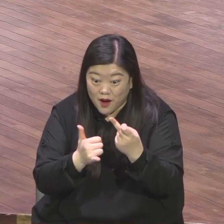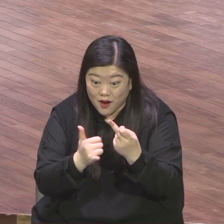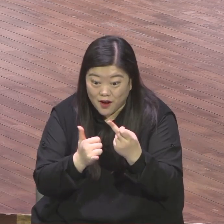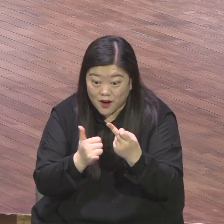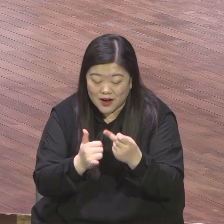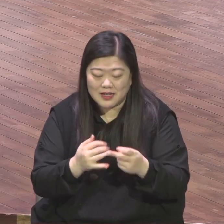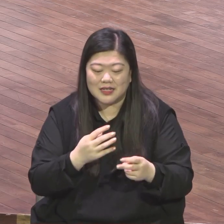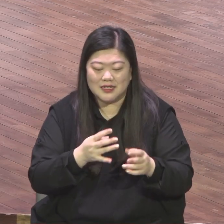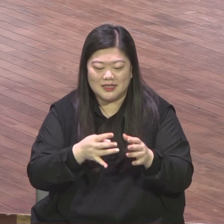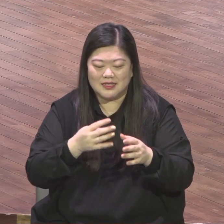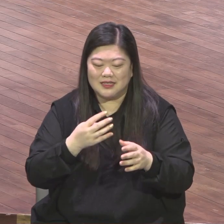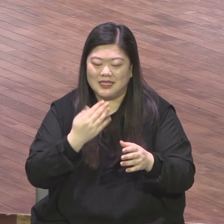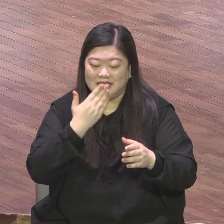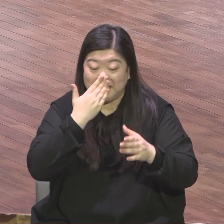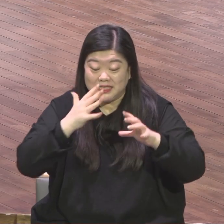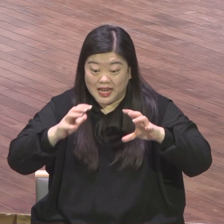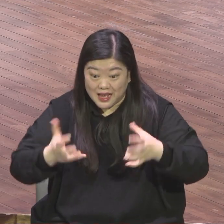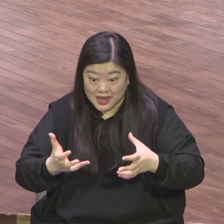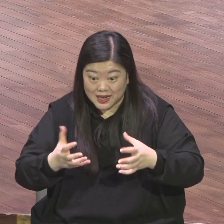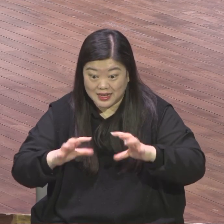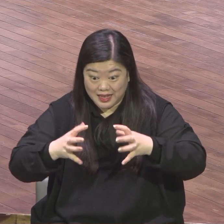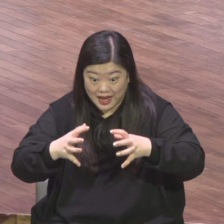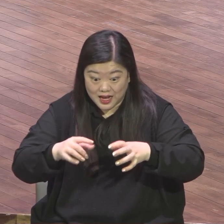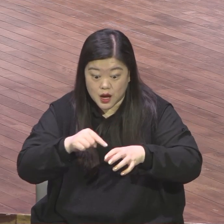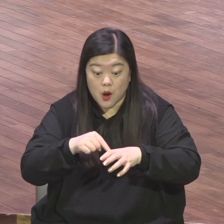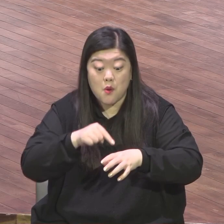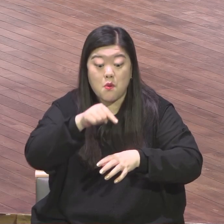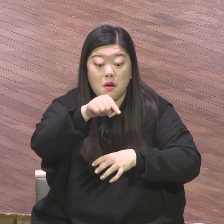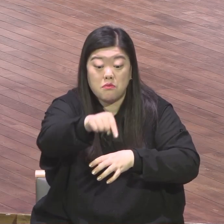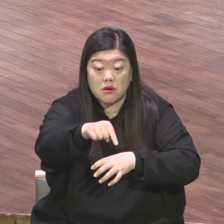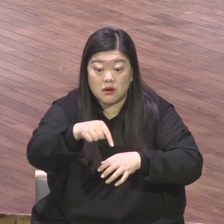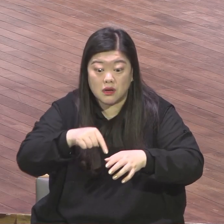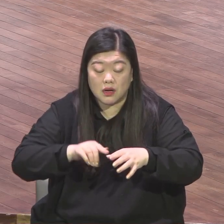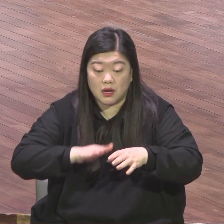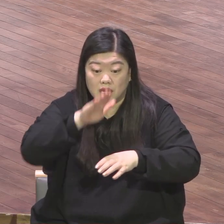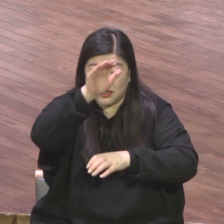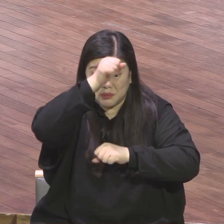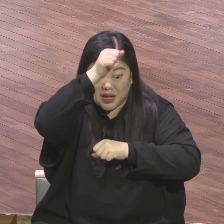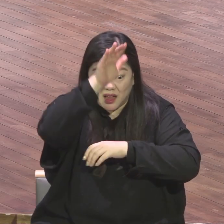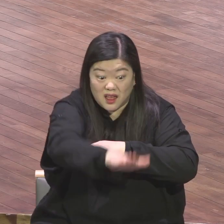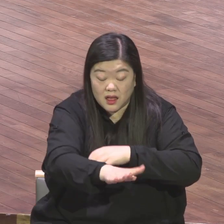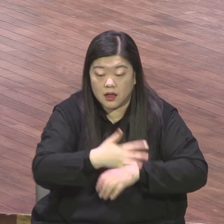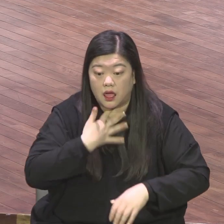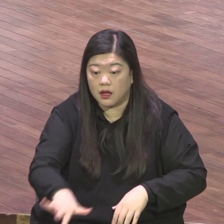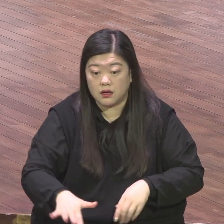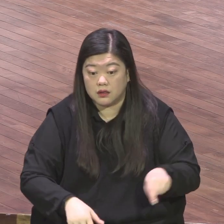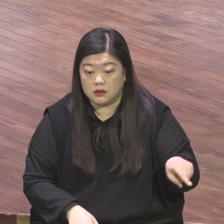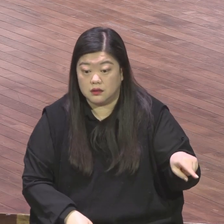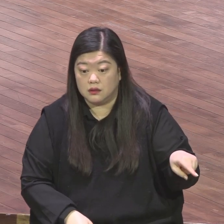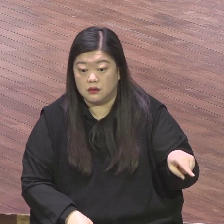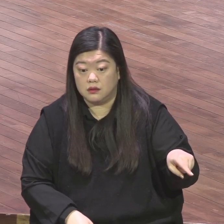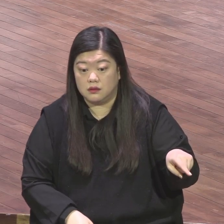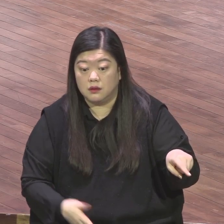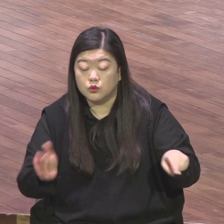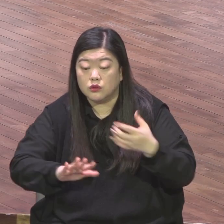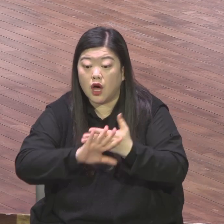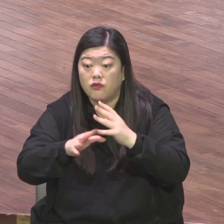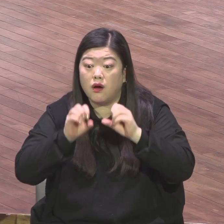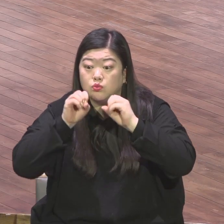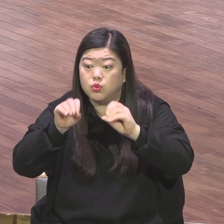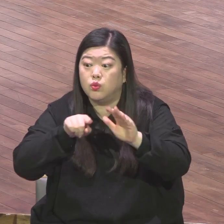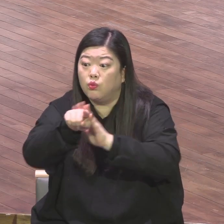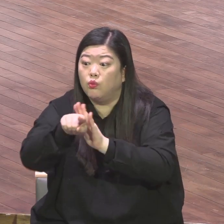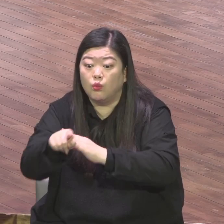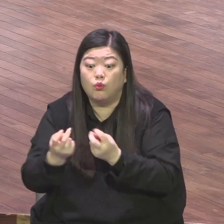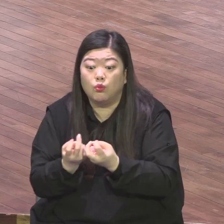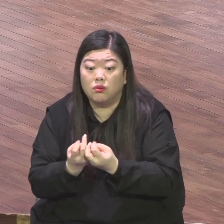그런데 어떻게 이들이 언어와 문화가 다른 민족을 찾아가서 복음을 전할 수 있느냐?